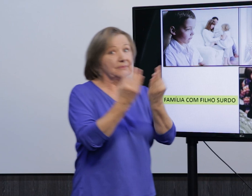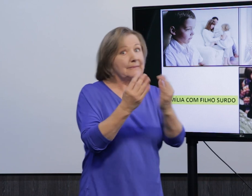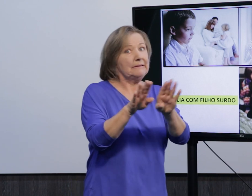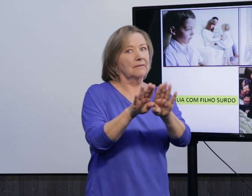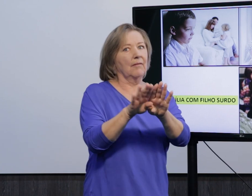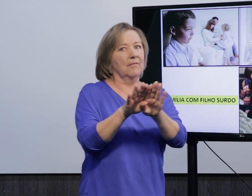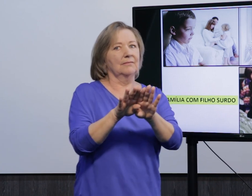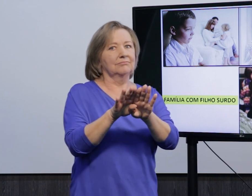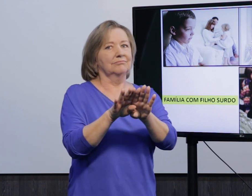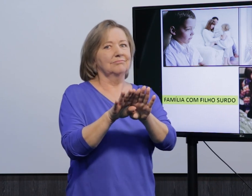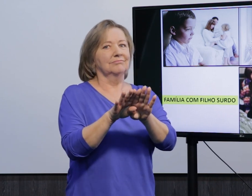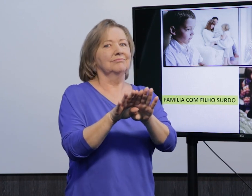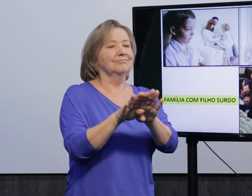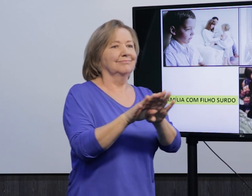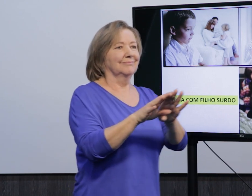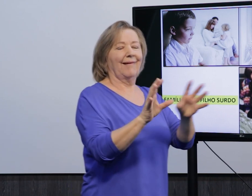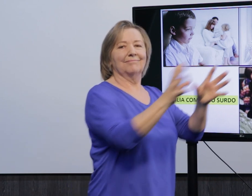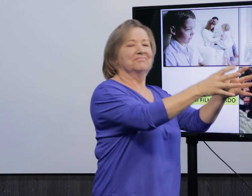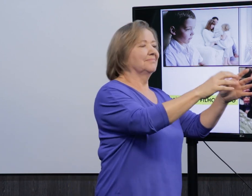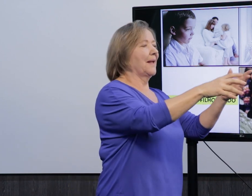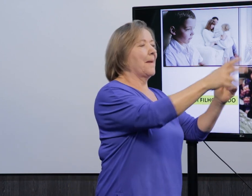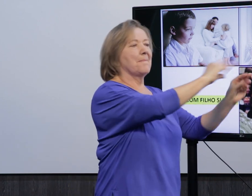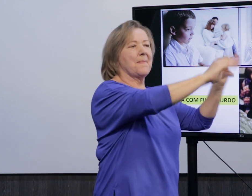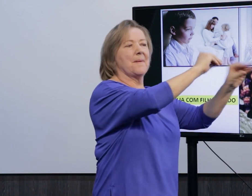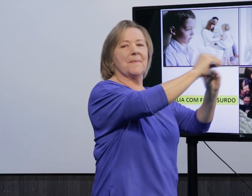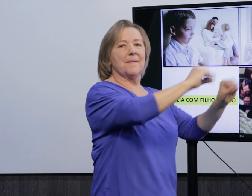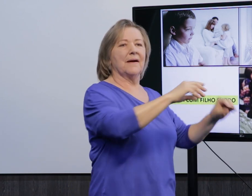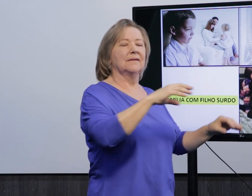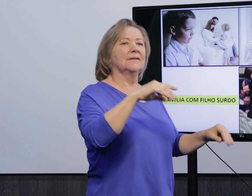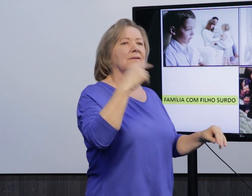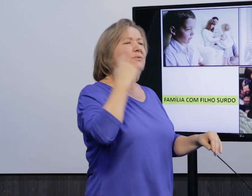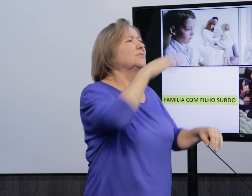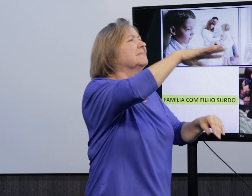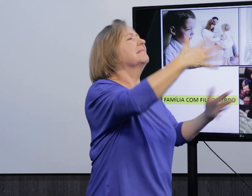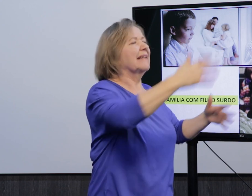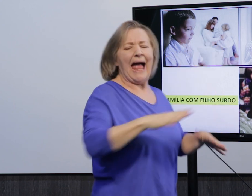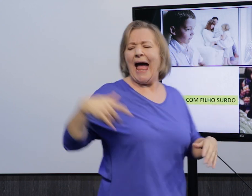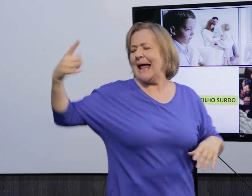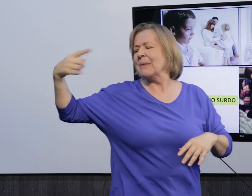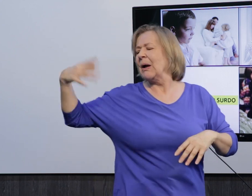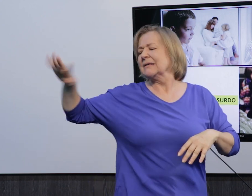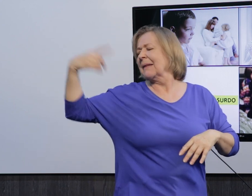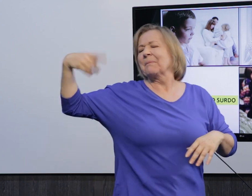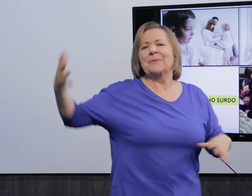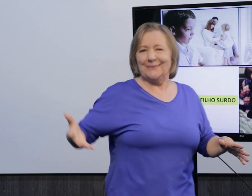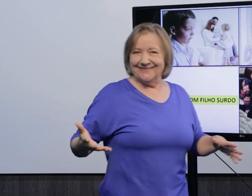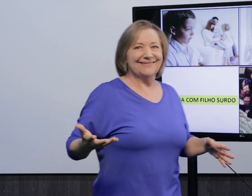e a família né que tem um surdo muitas vezes está ali conversando e o surdo lá Pergunta o que há Depois